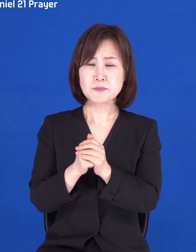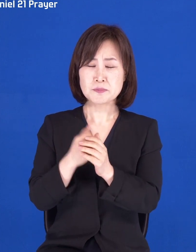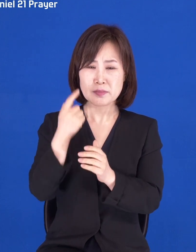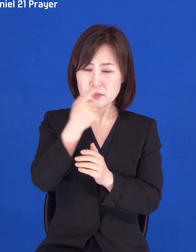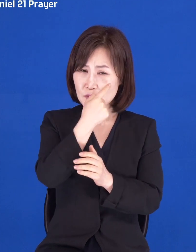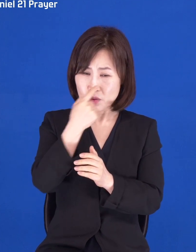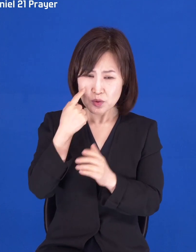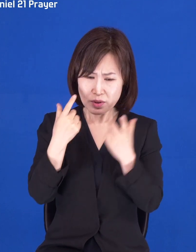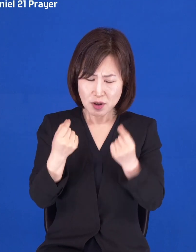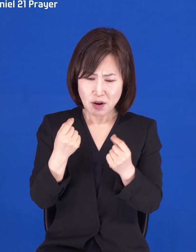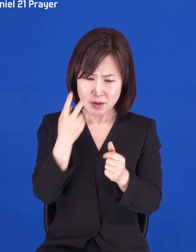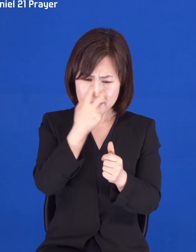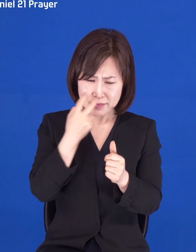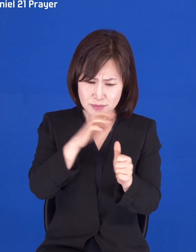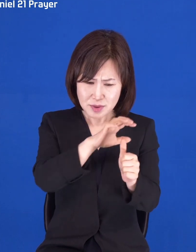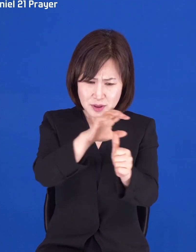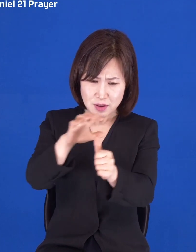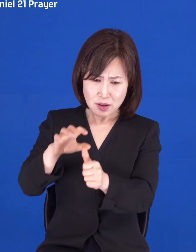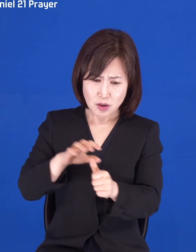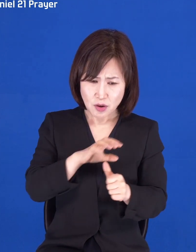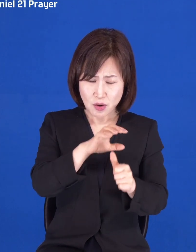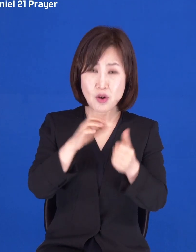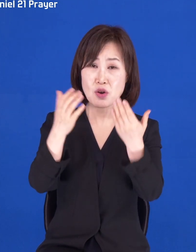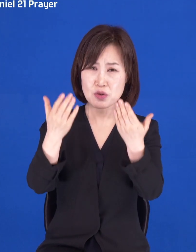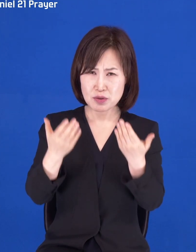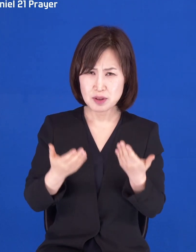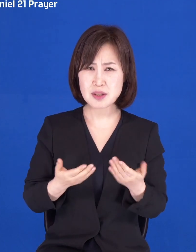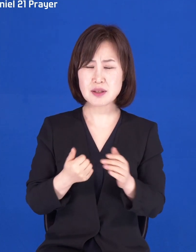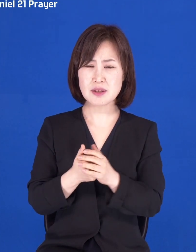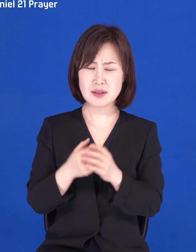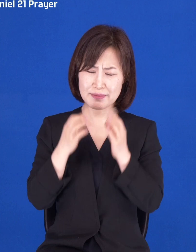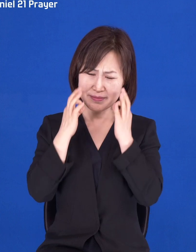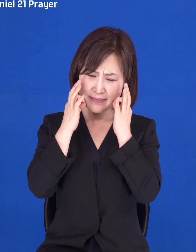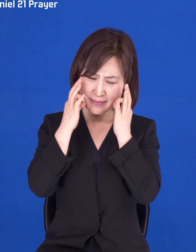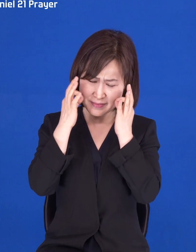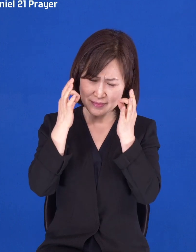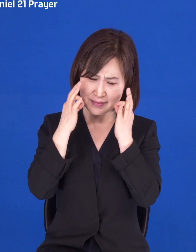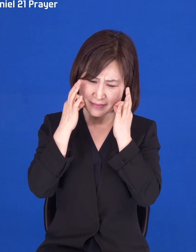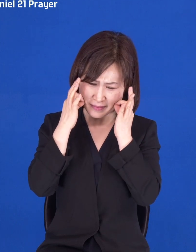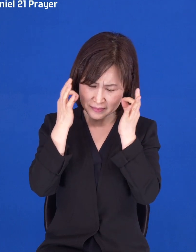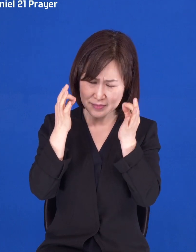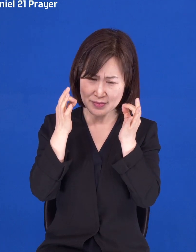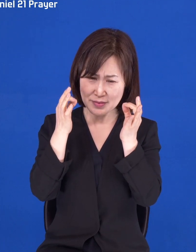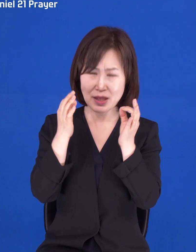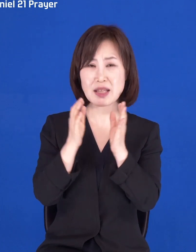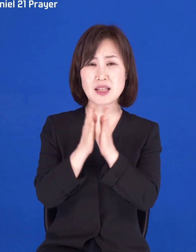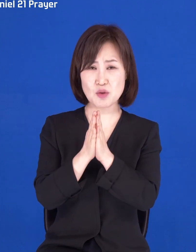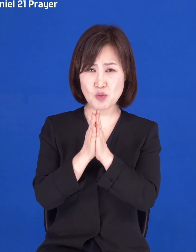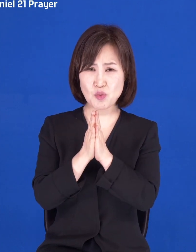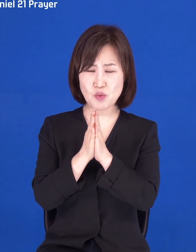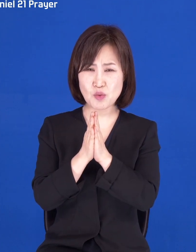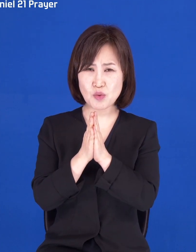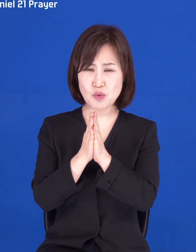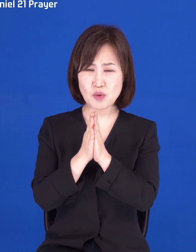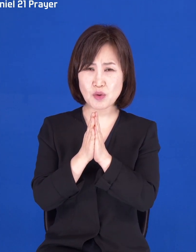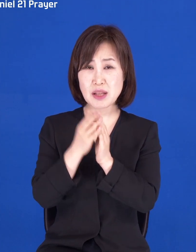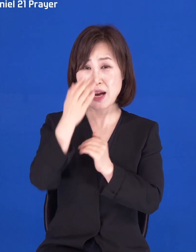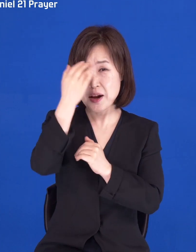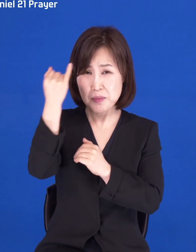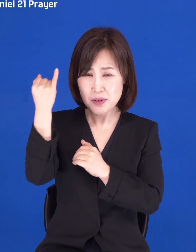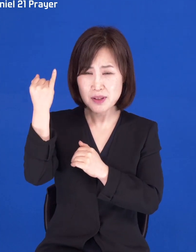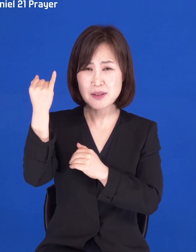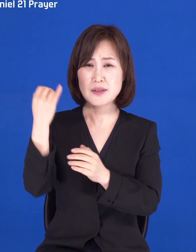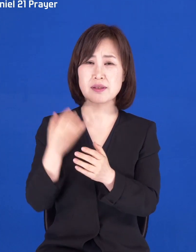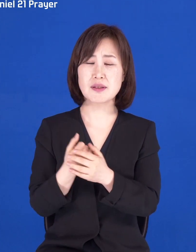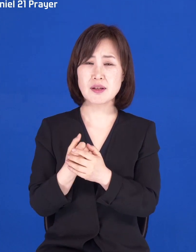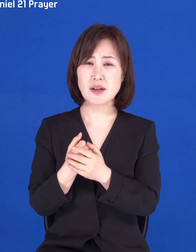눈동자같이 지키시고 보호해 주시기를 간절히 기도하셨습니다. 기도하신 후에는